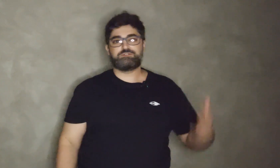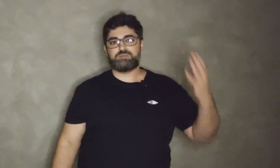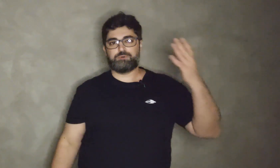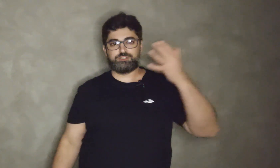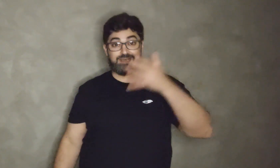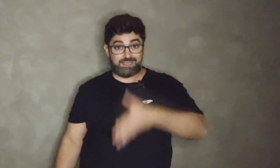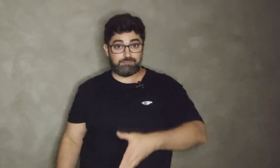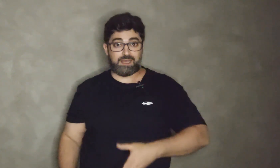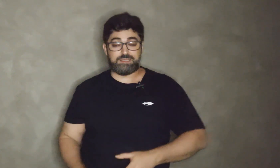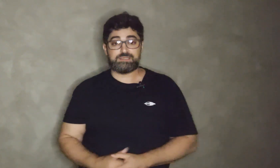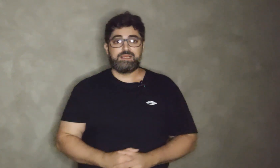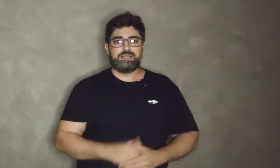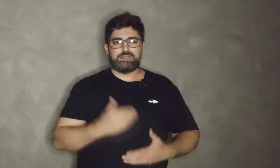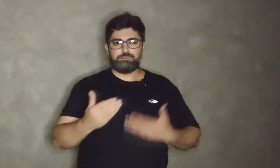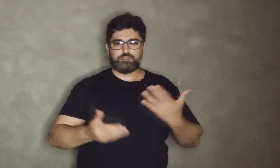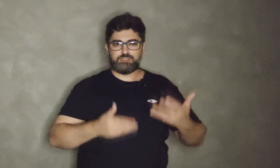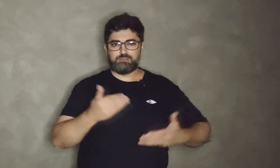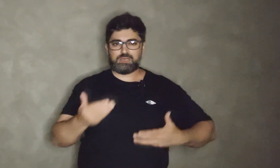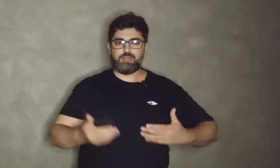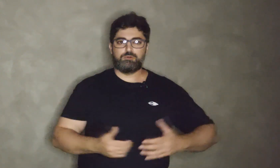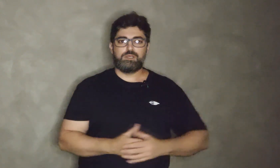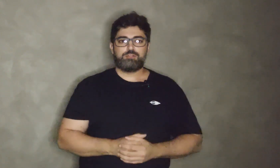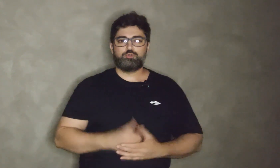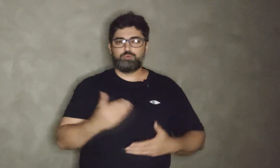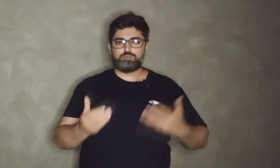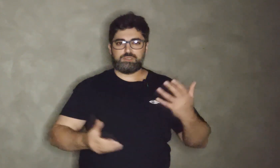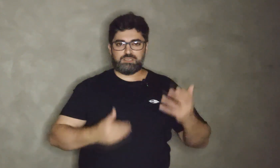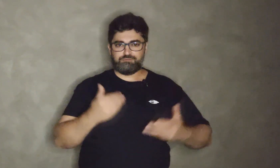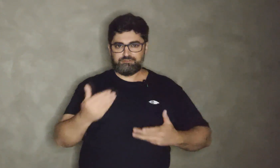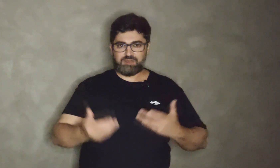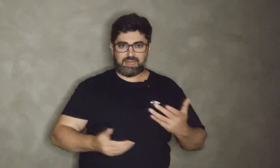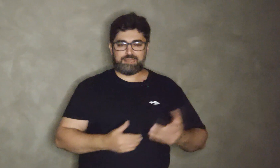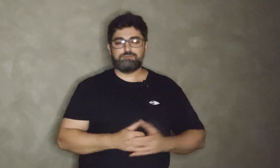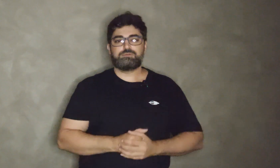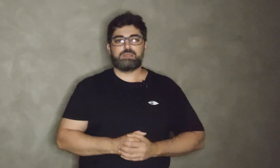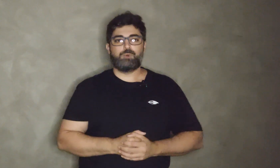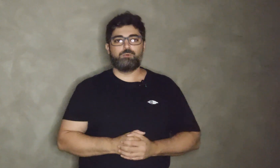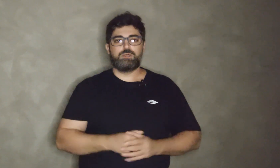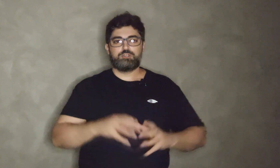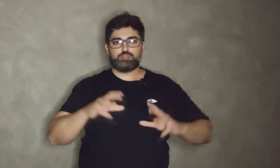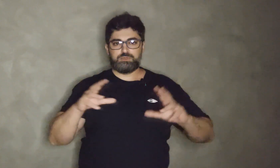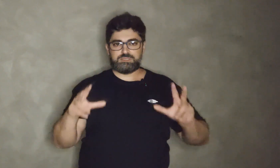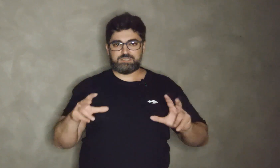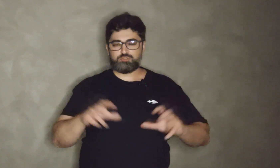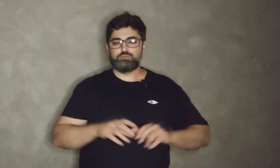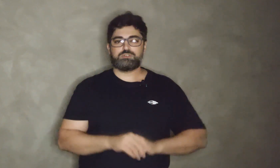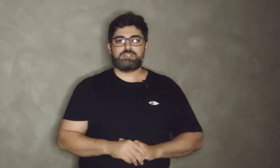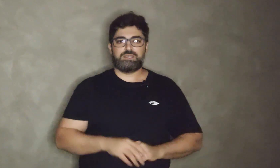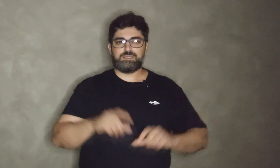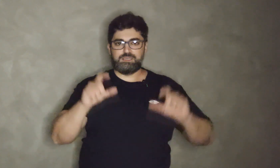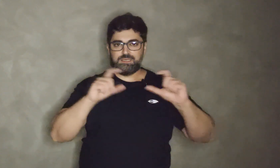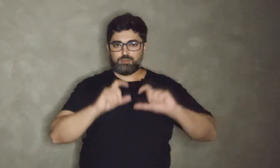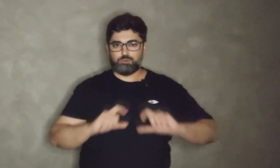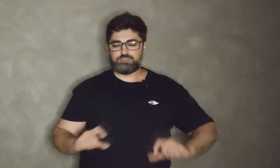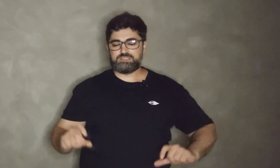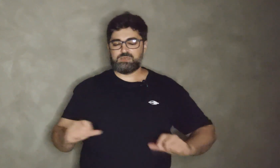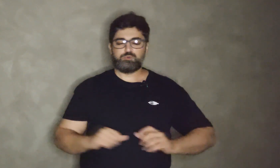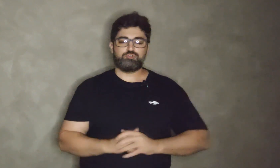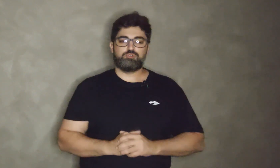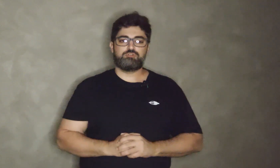você pode ler mais. Na apostila eu trago tudo isso aqui que foi falado, tá bom? Sobre esses assuntos que tem aqui com os exemplos todos